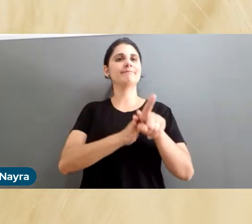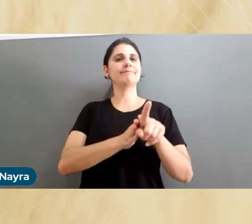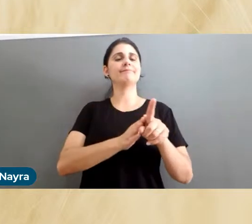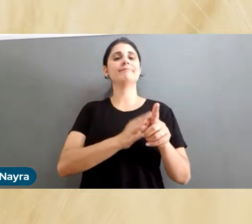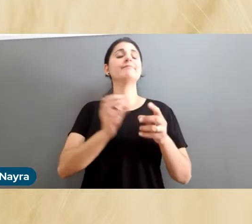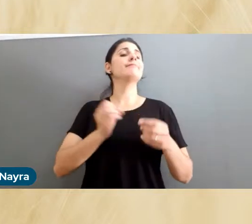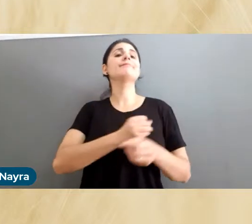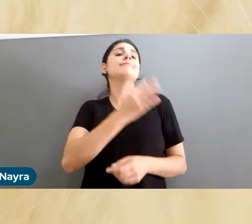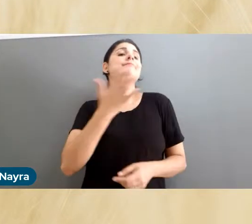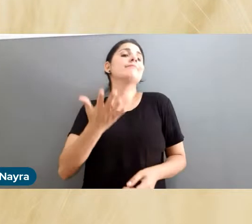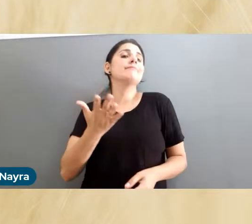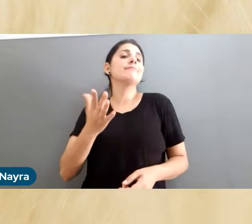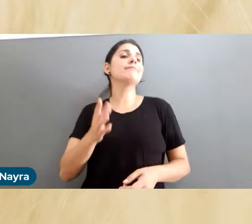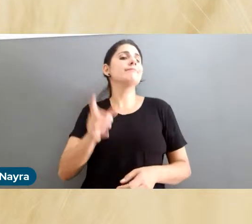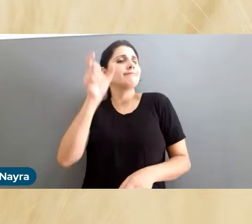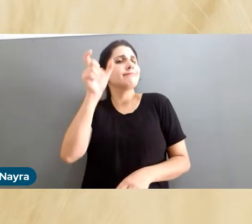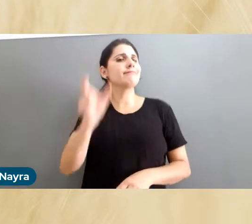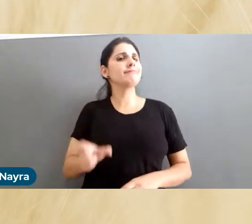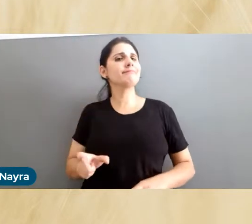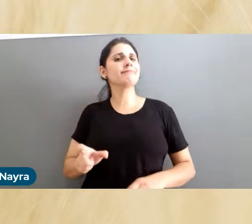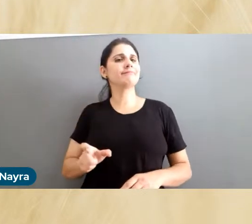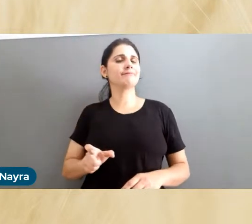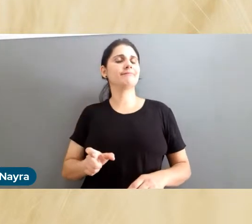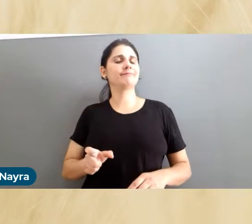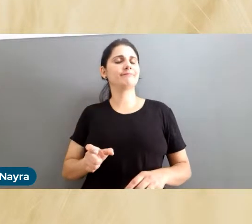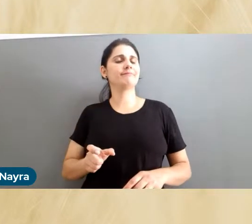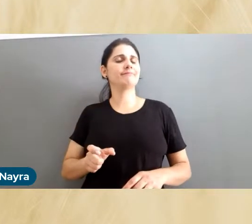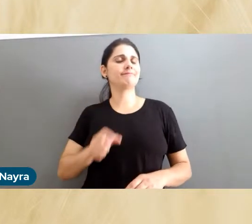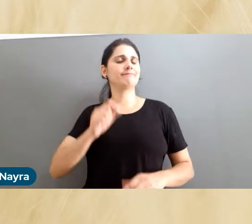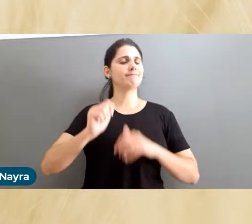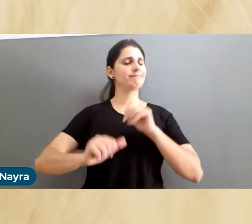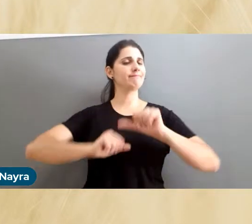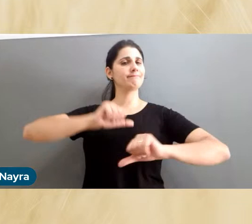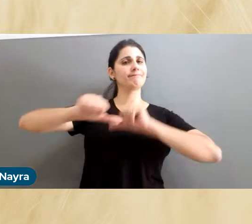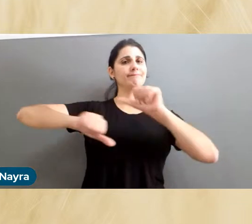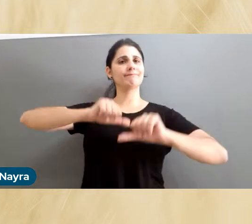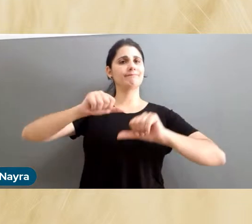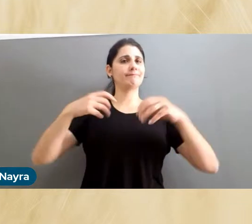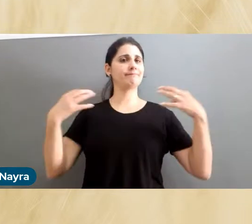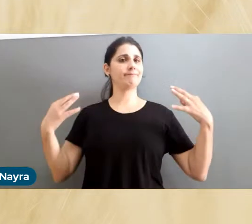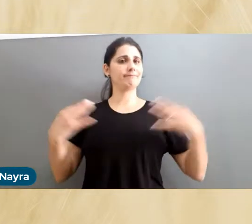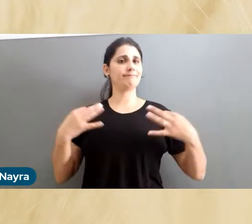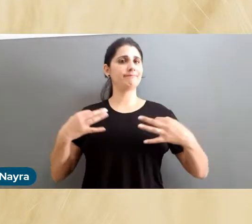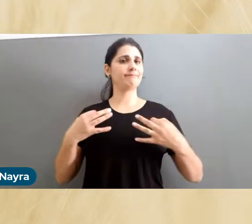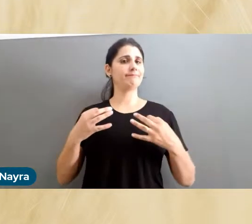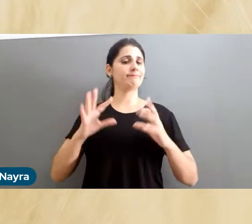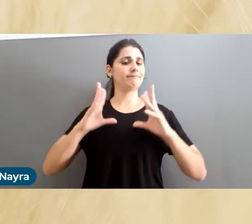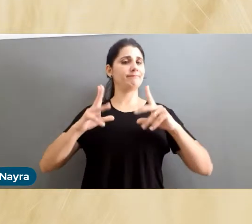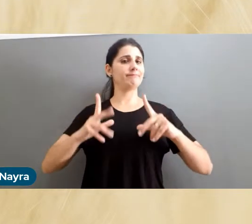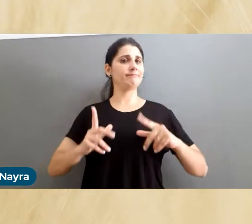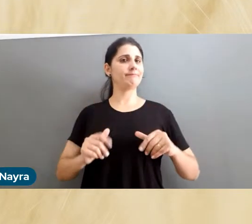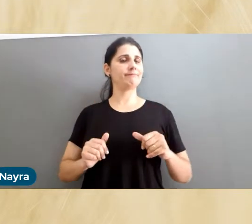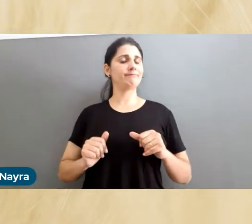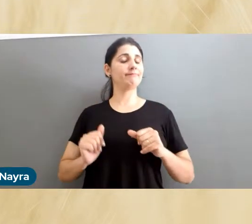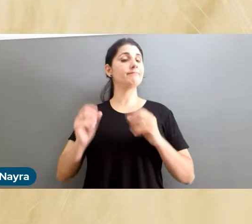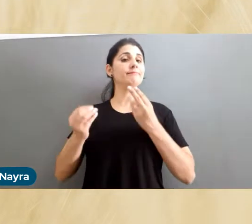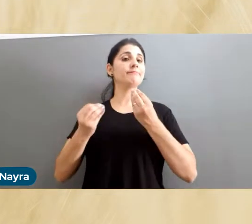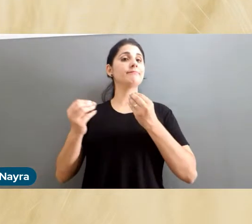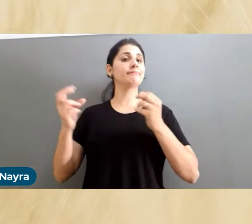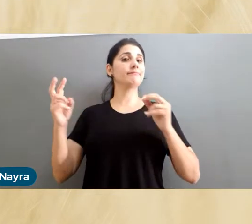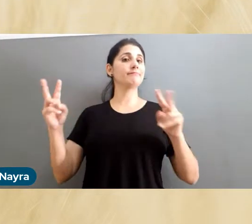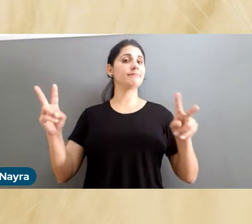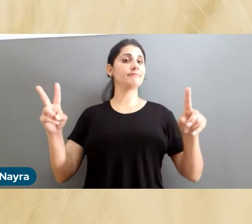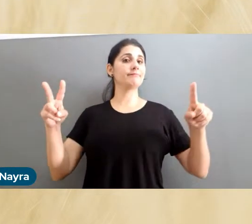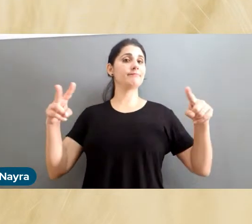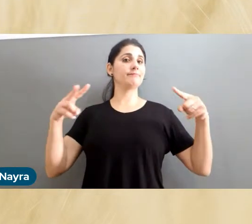aquela pessoa se tornar um espírito puro, como é que ela vai olhar para